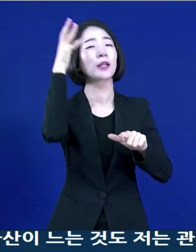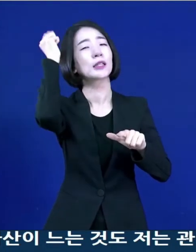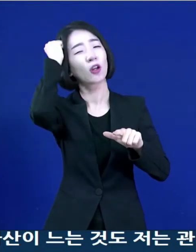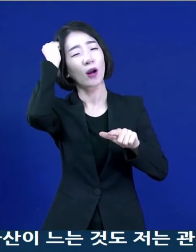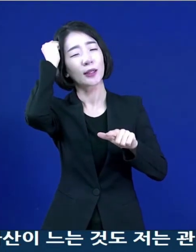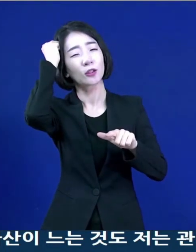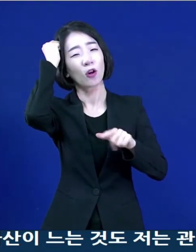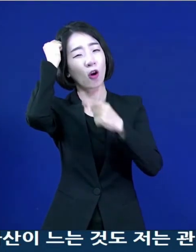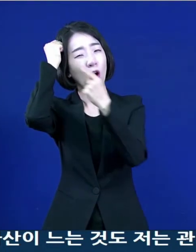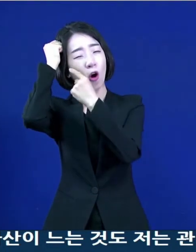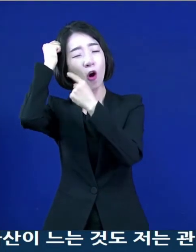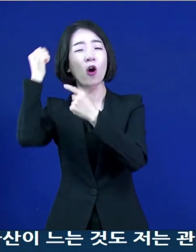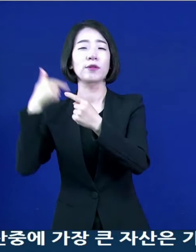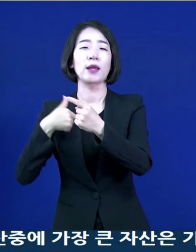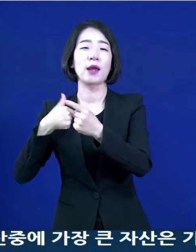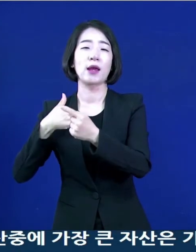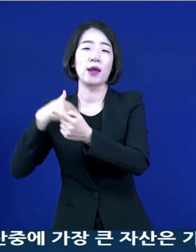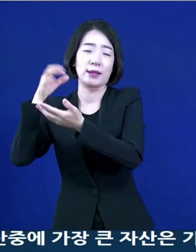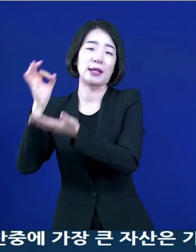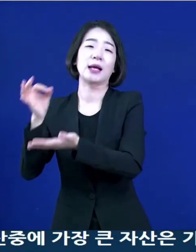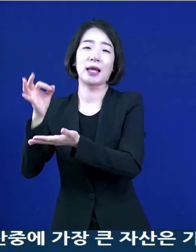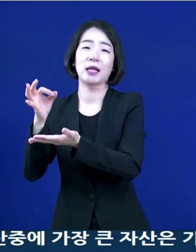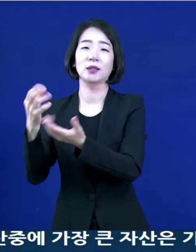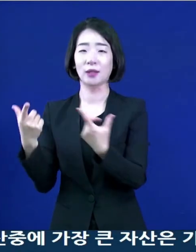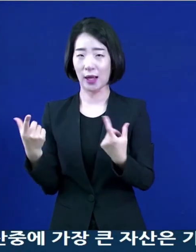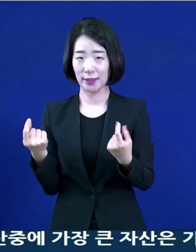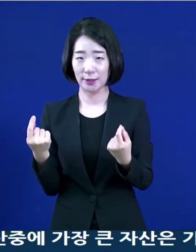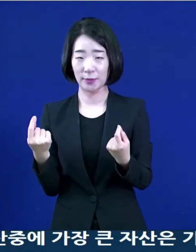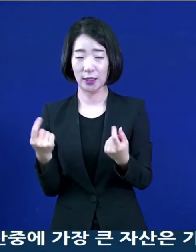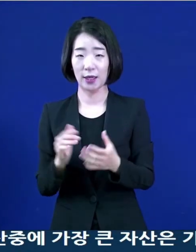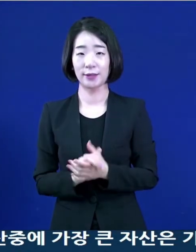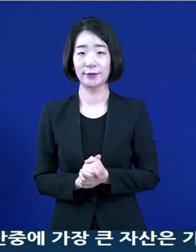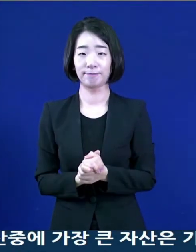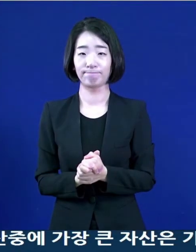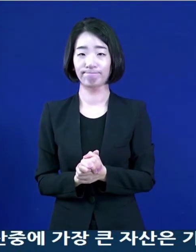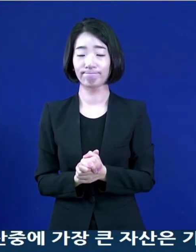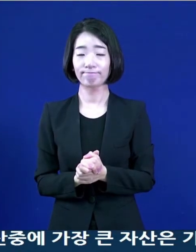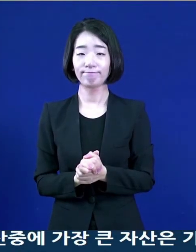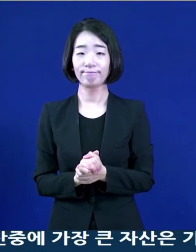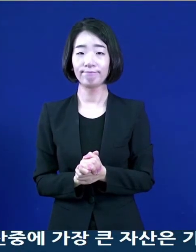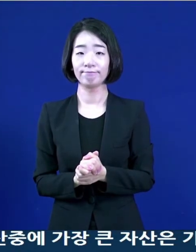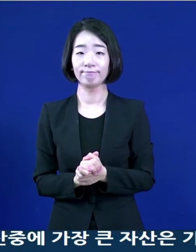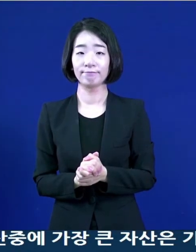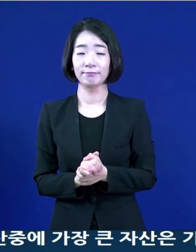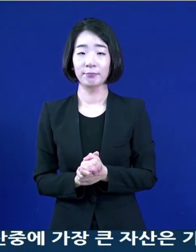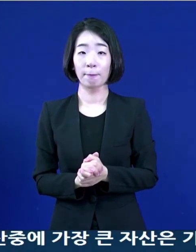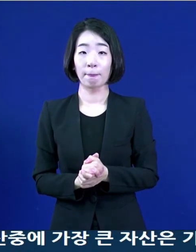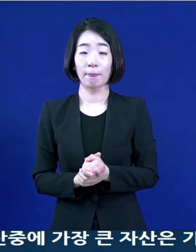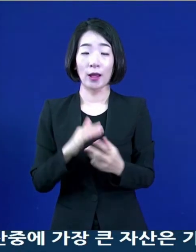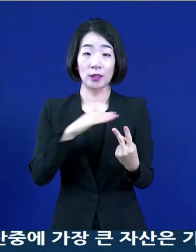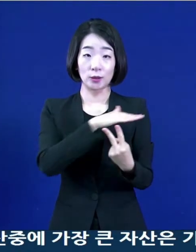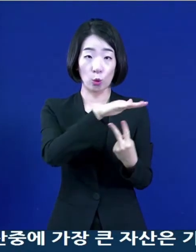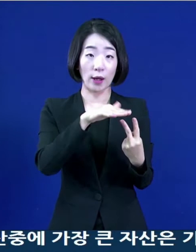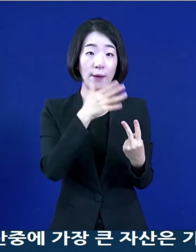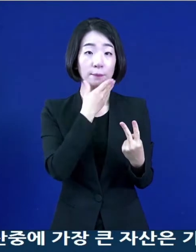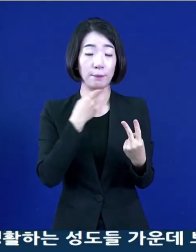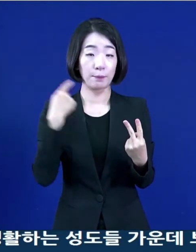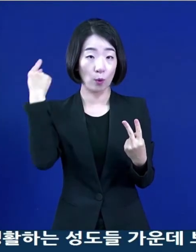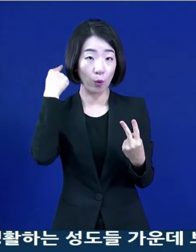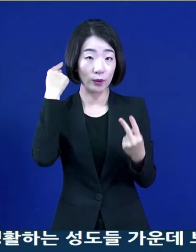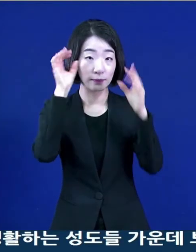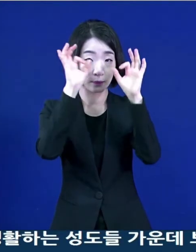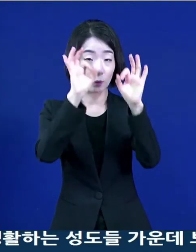자산입니다. 저는 기록을 많이 남기고 싶은 이런 소명도 소망도 있습니다. 요한복음 보게 되면 요한복음